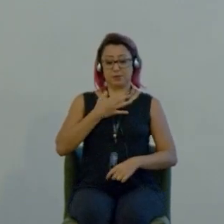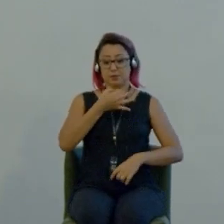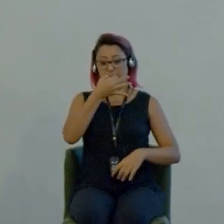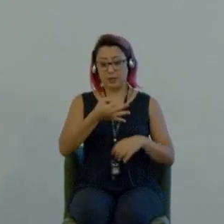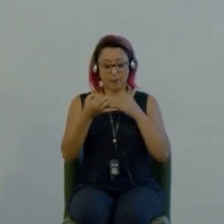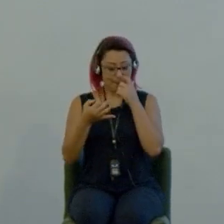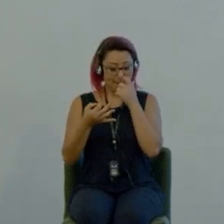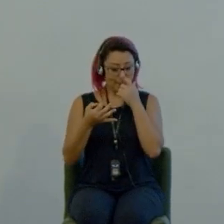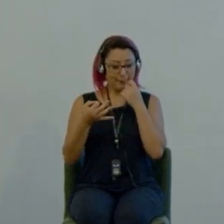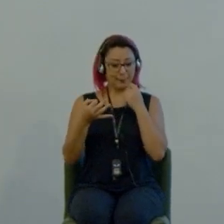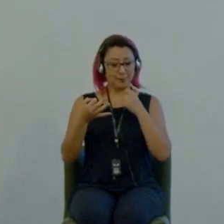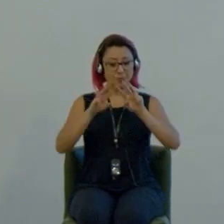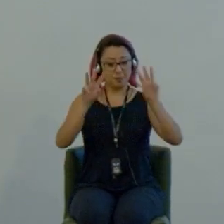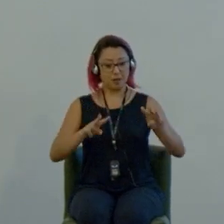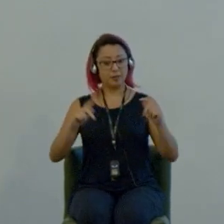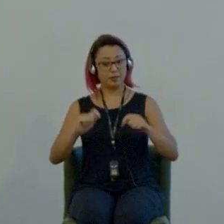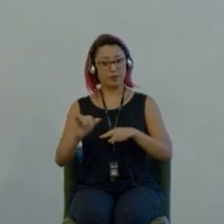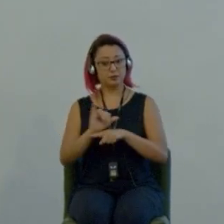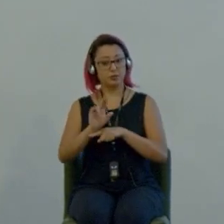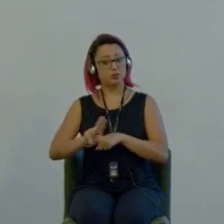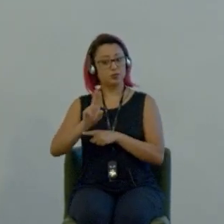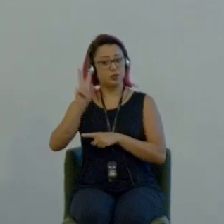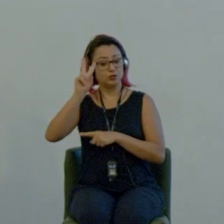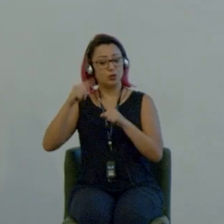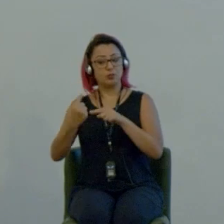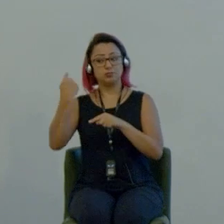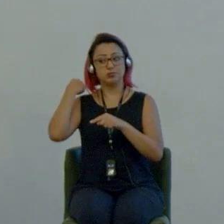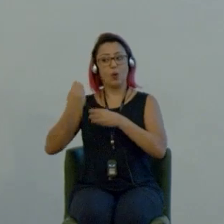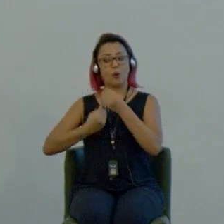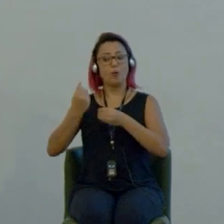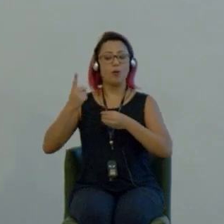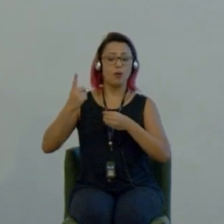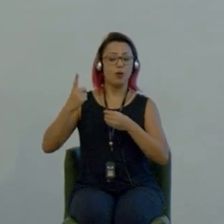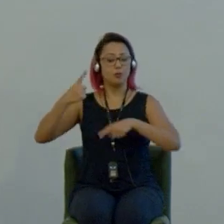politique des cartes, leur rôle militaire, comme on sait.